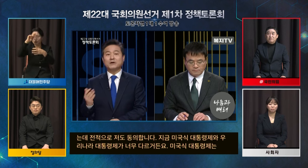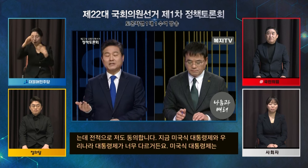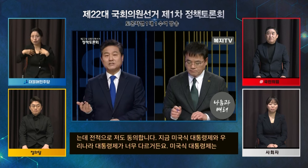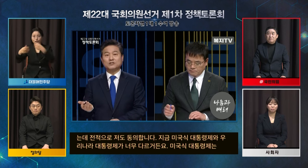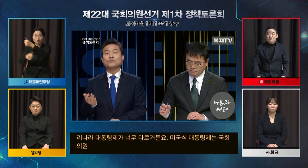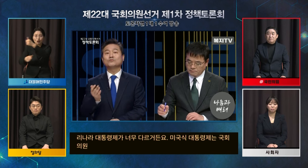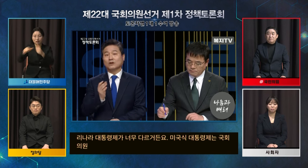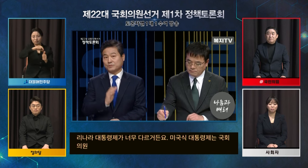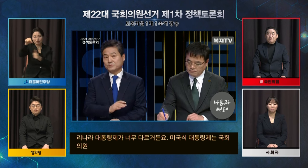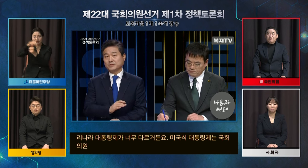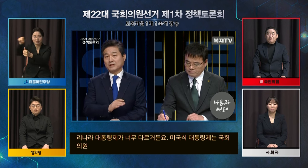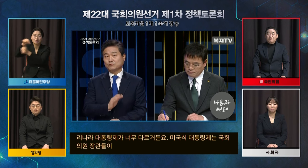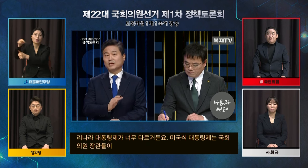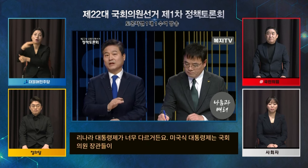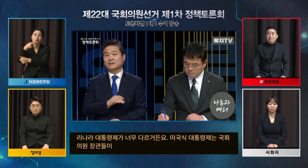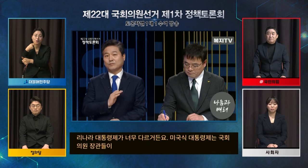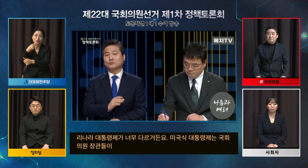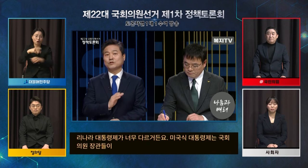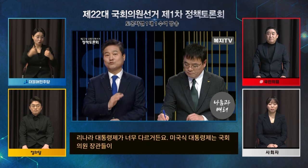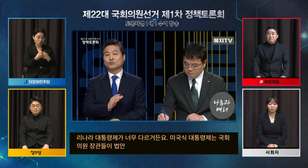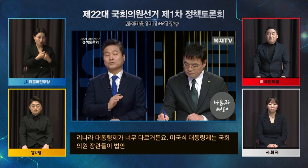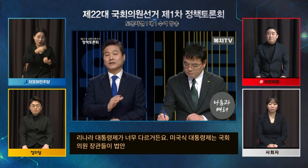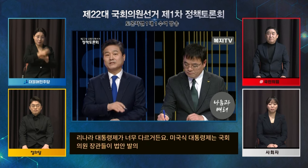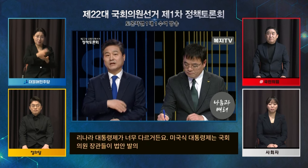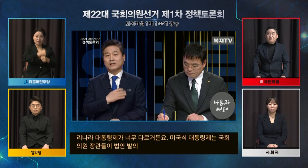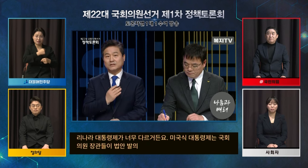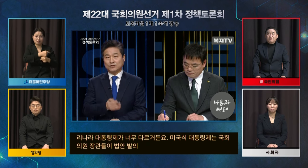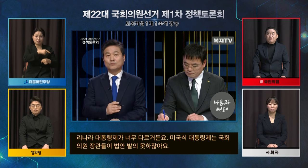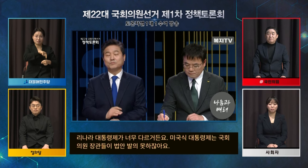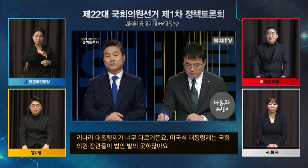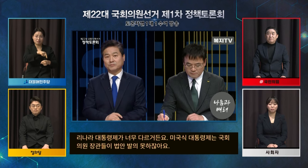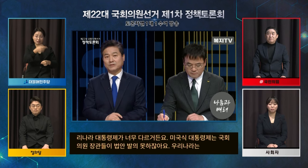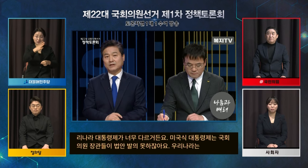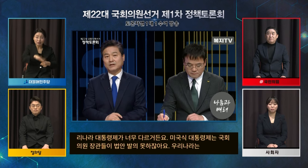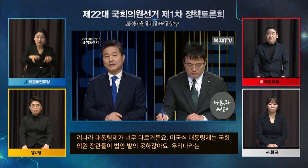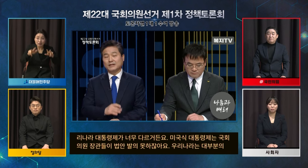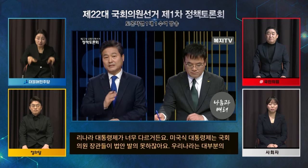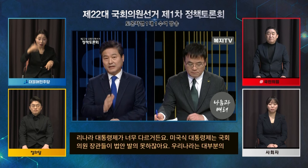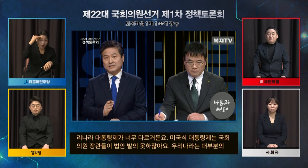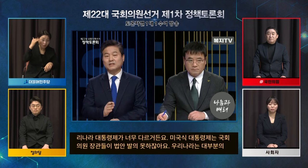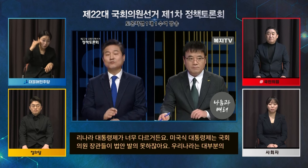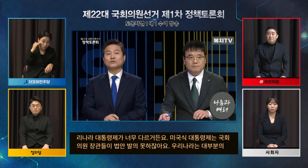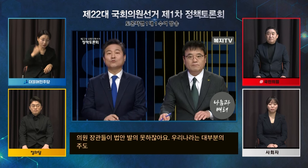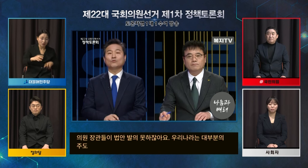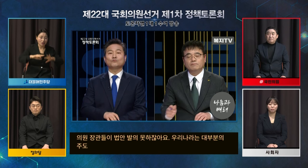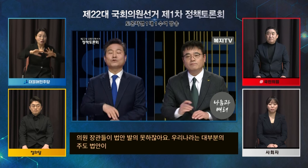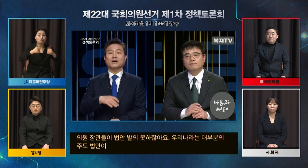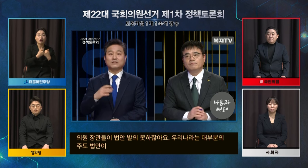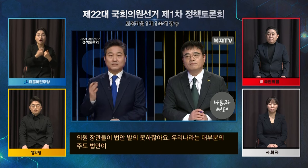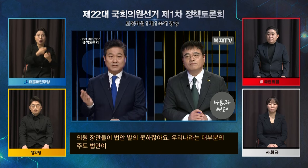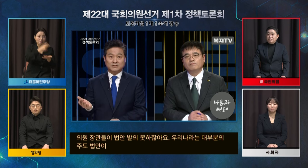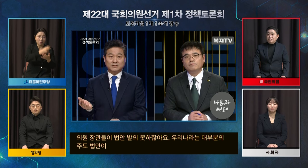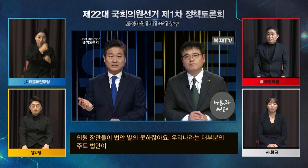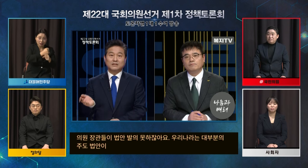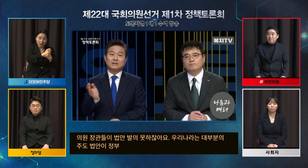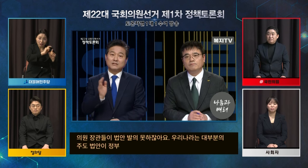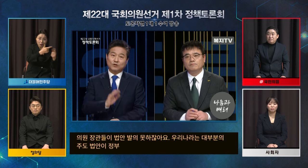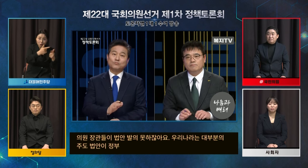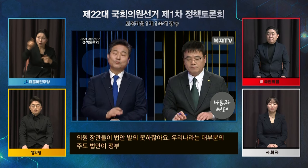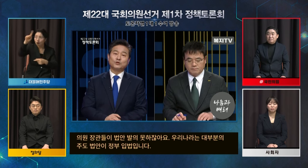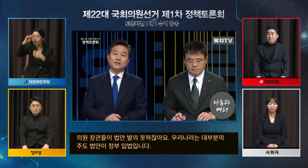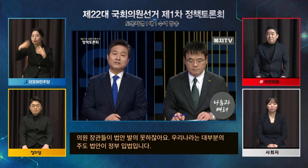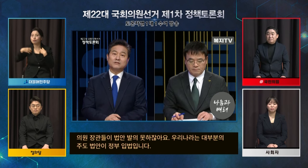국회에만 있지 정부는 없습니다. 우리나라는 대부분의 중요 법안이다. 정부 입법입니다. 예산권도 국회가 더 세지